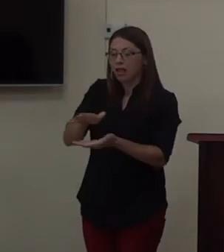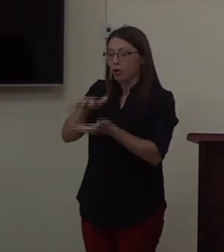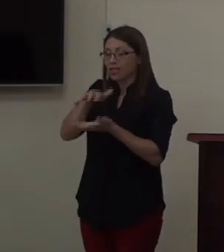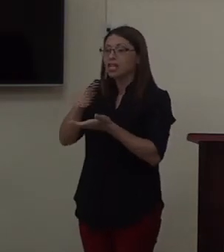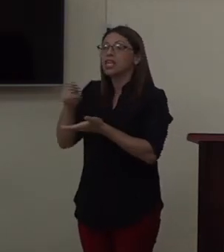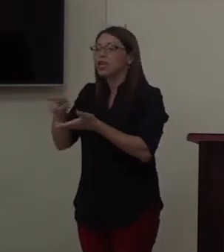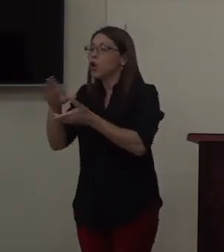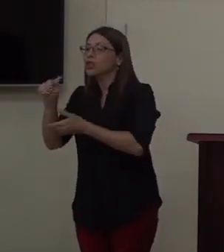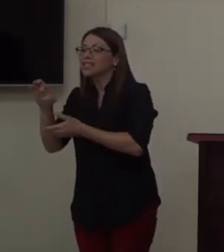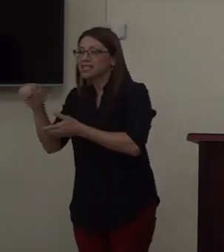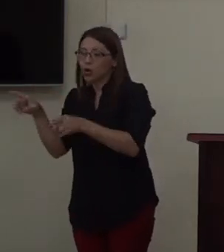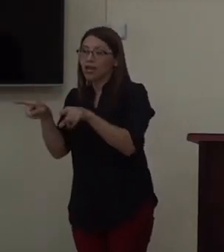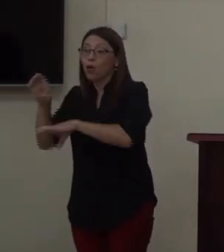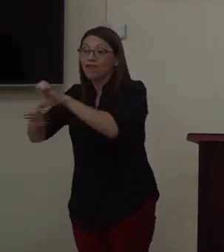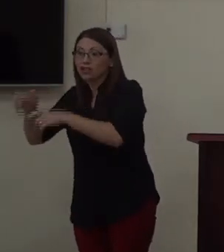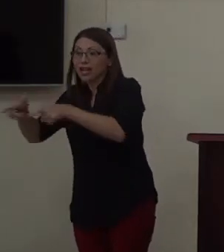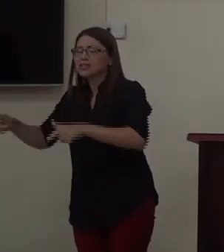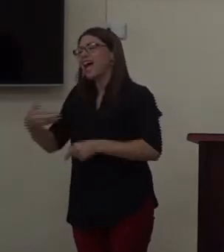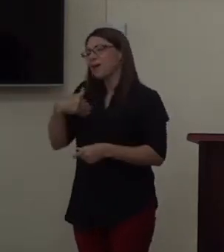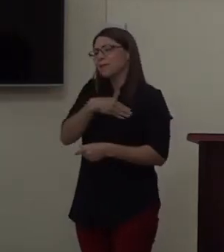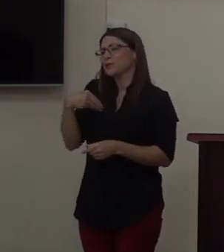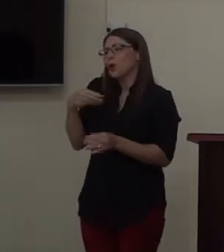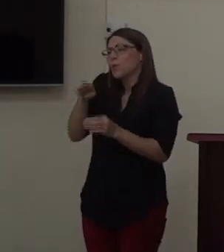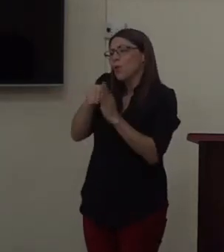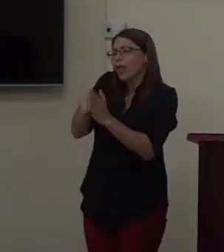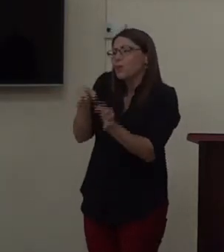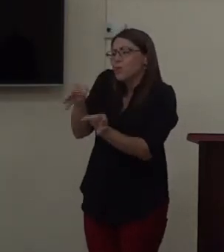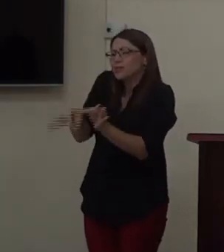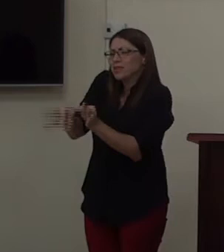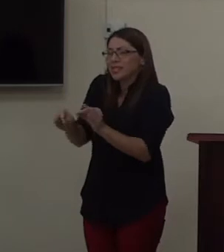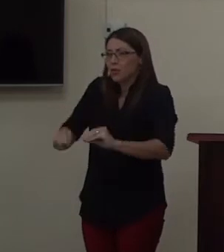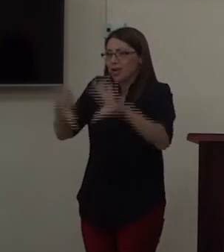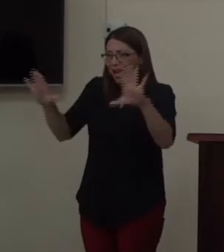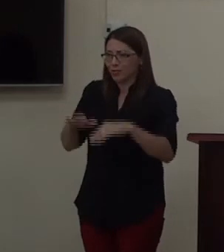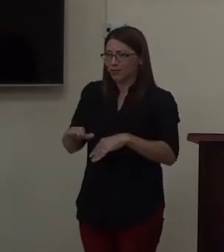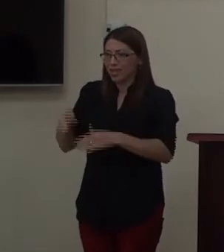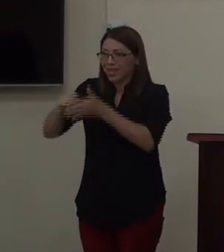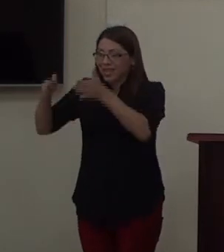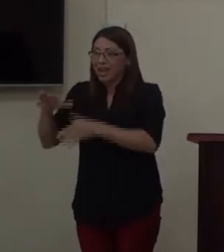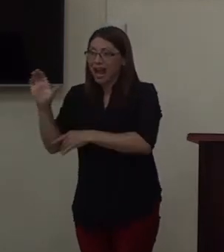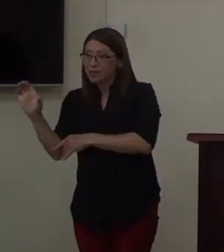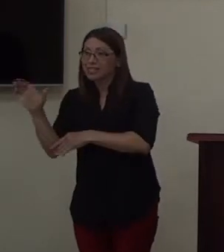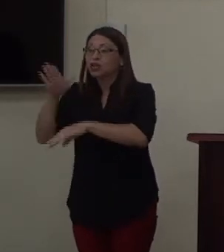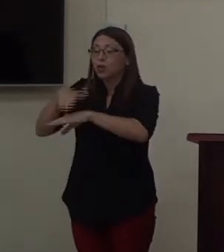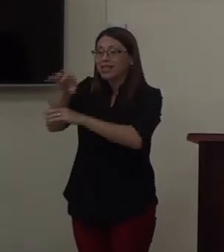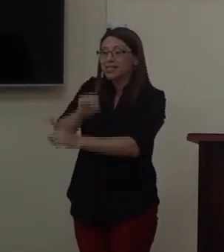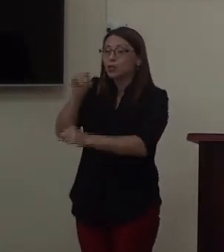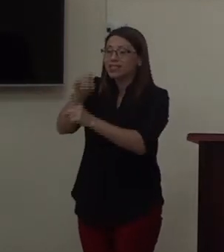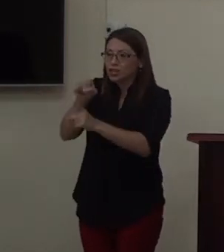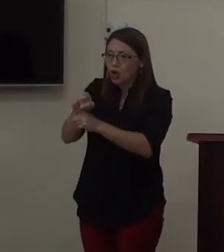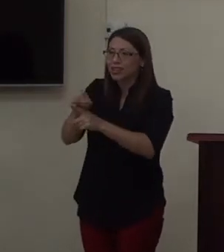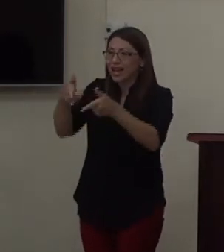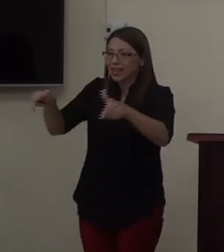mucho el modelo muy lista Calvet, ¿verdad? Y claro, de Calvet sobre la situación de las lenguas en el mundo. Calvet